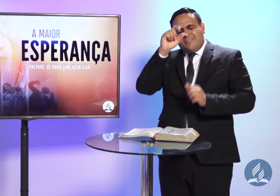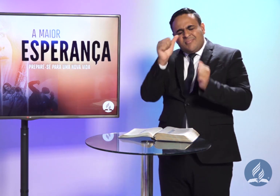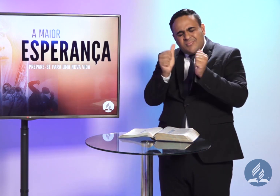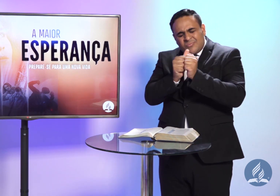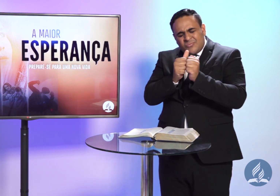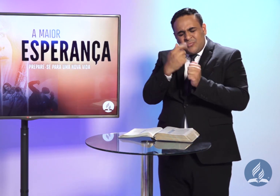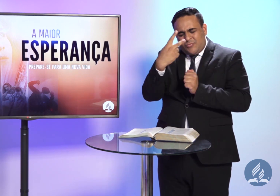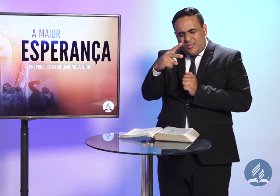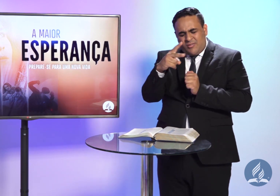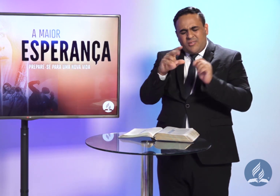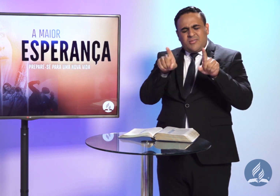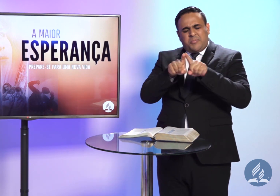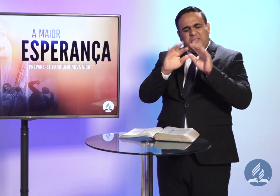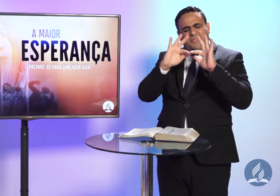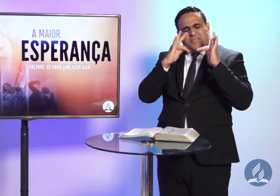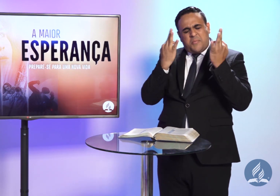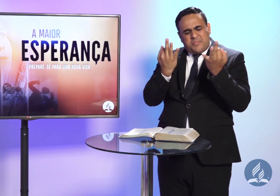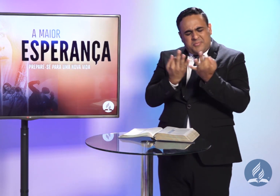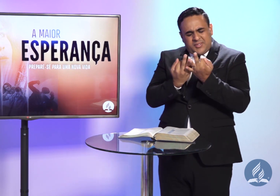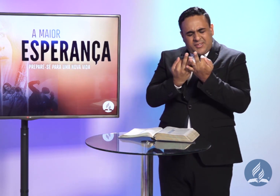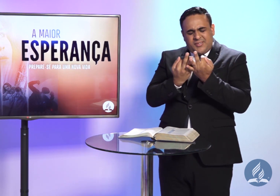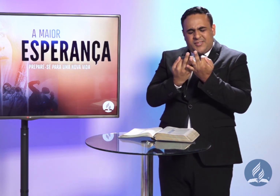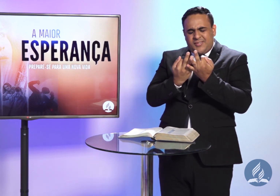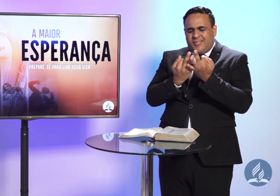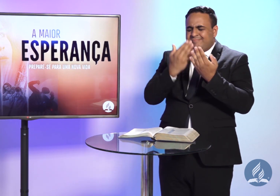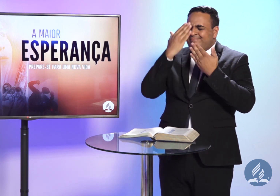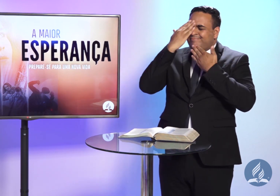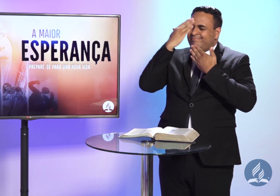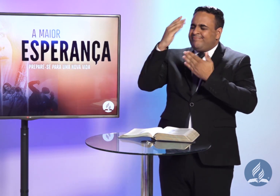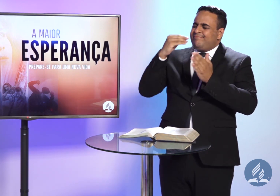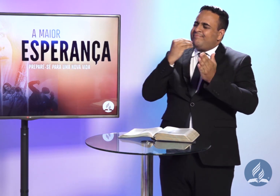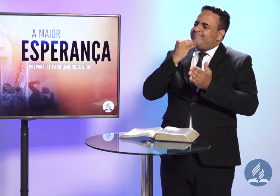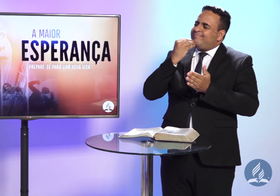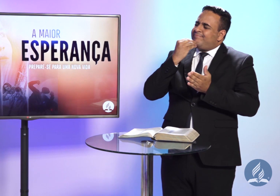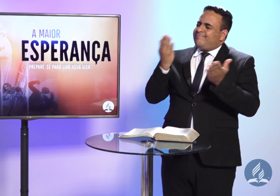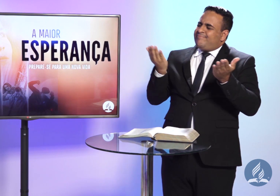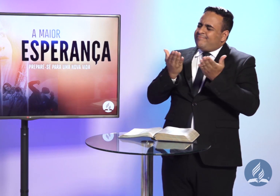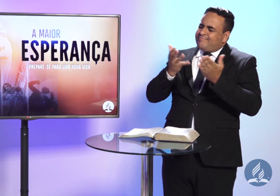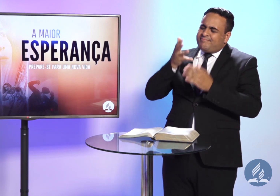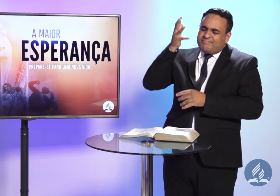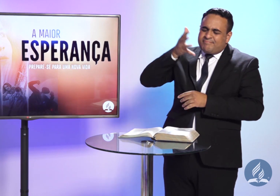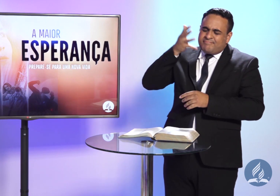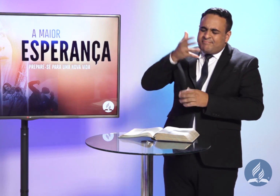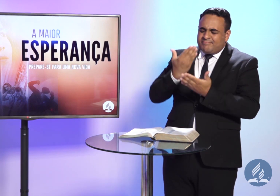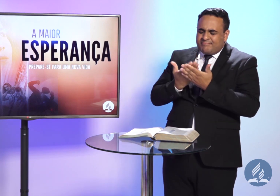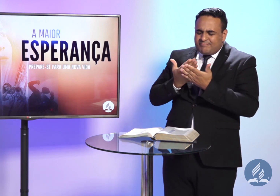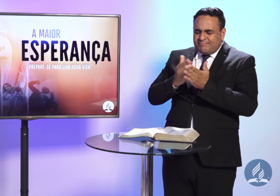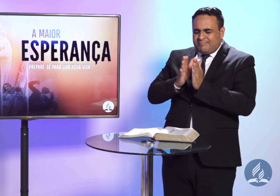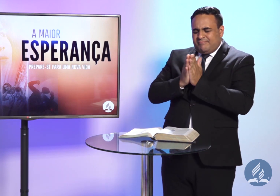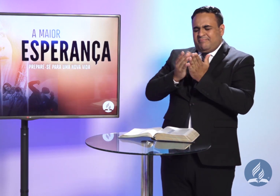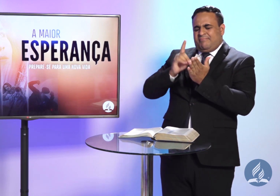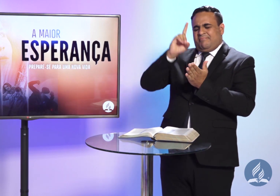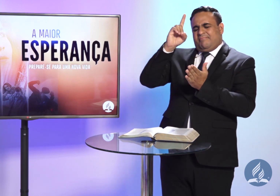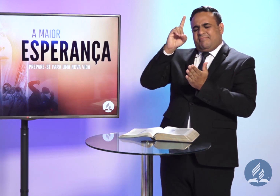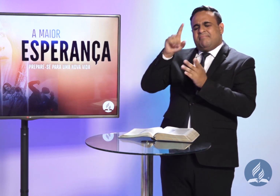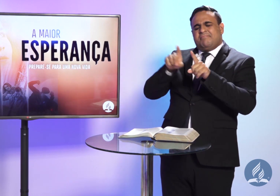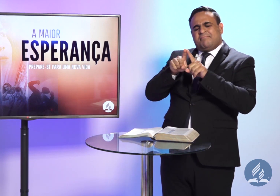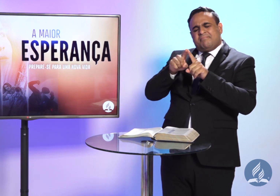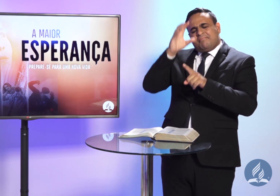E assim vão se sentir melhor, vão ver que a melhor escolha que eles fizeram foi Jesus. Portanto, bondoso Deus, pedimos que a